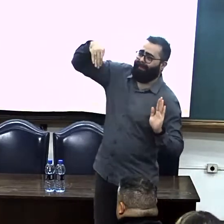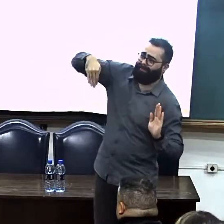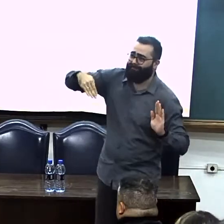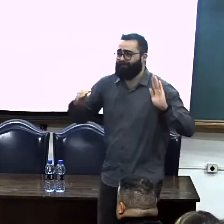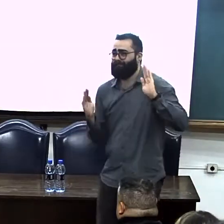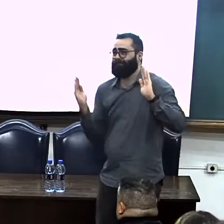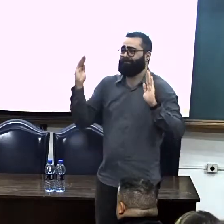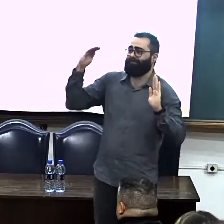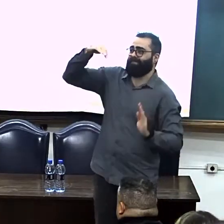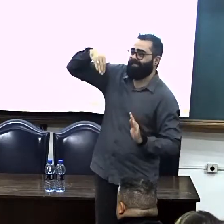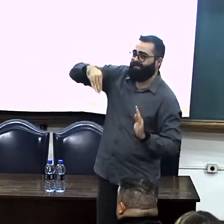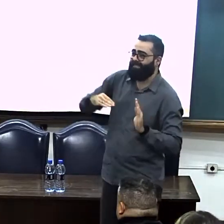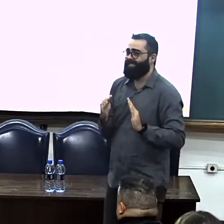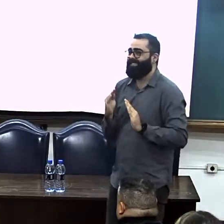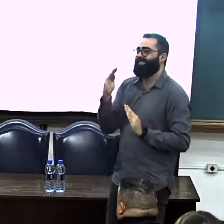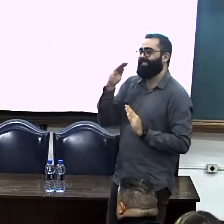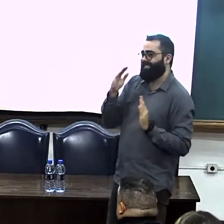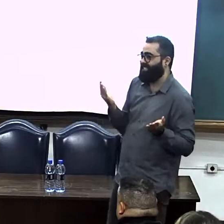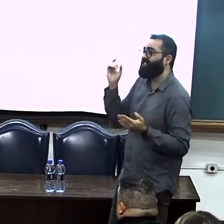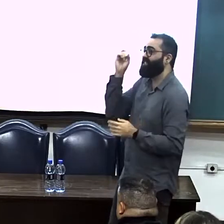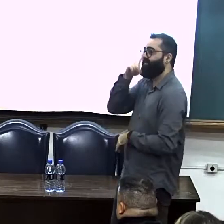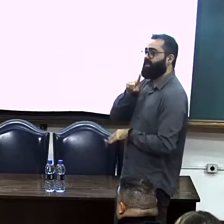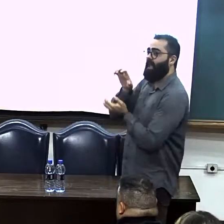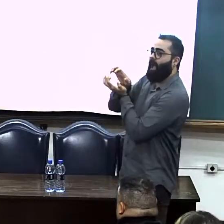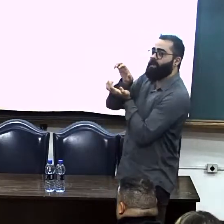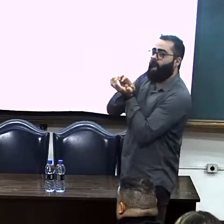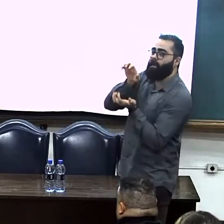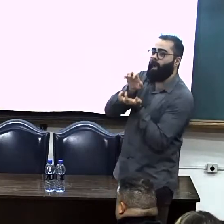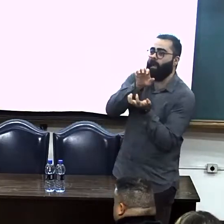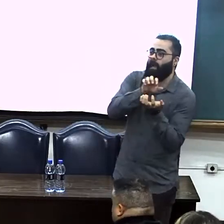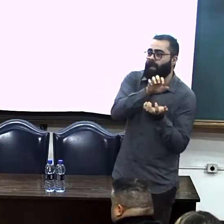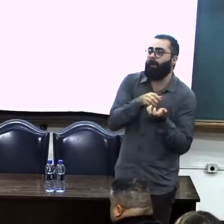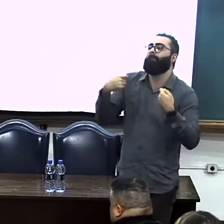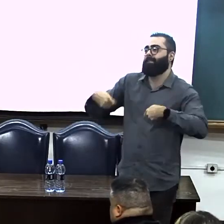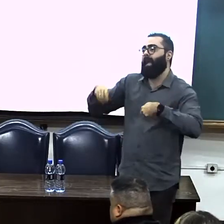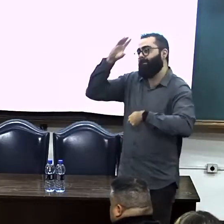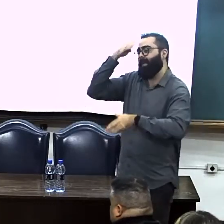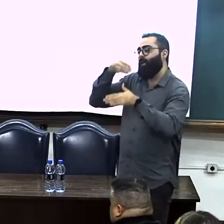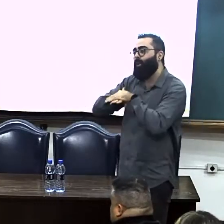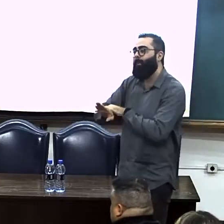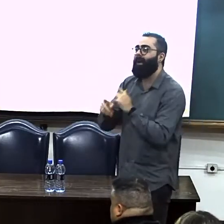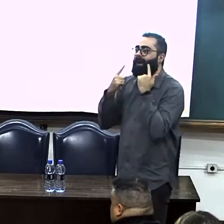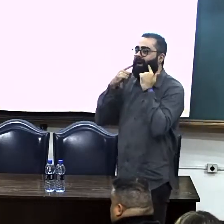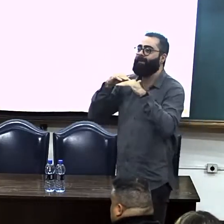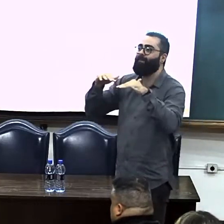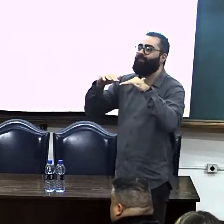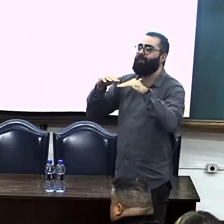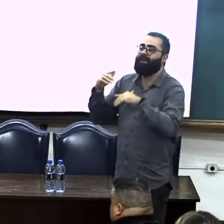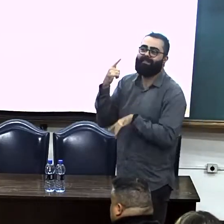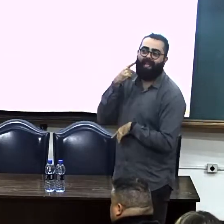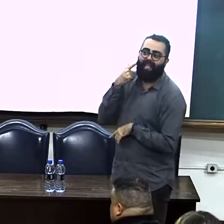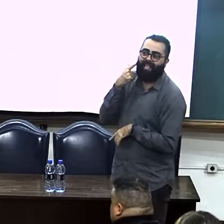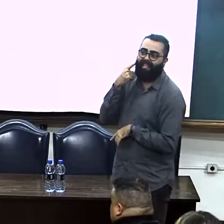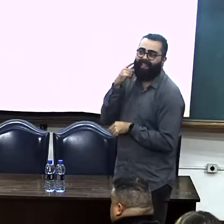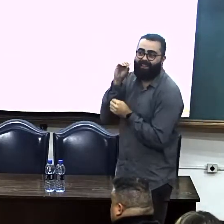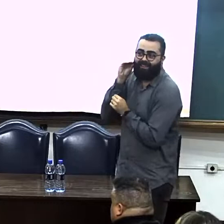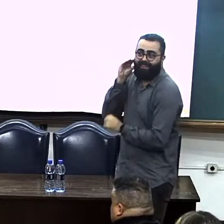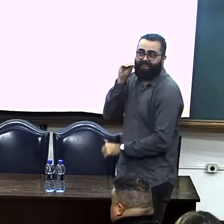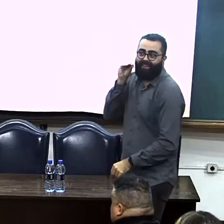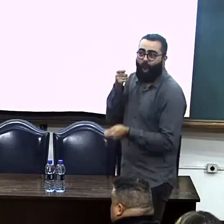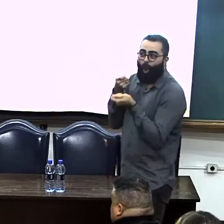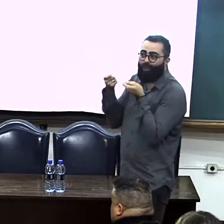inclusive, que a mandíbula vai se deslocar mais, né? Sendo lá o final, né, o